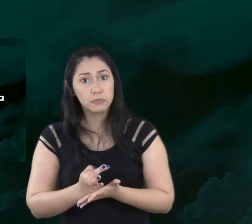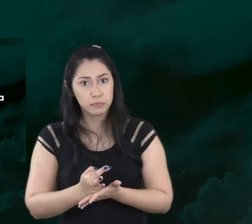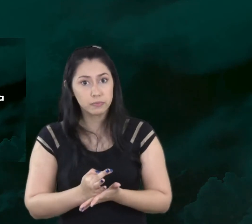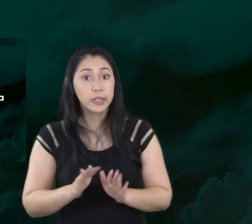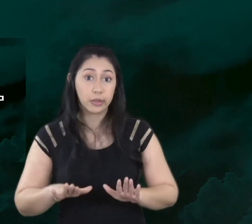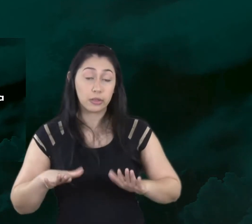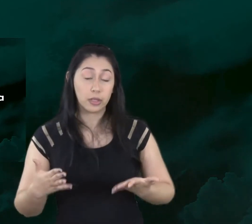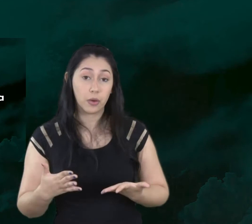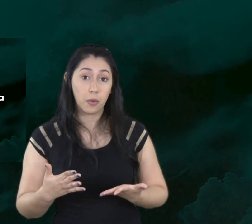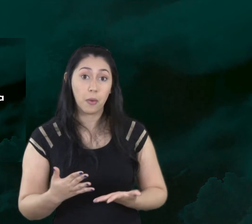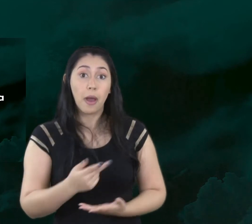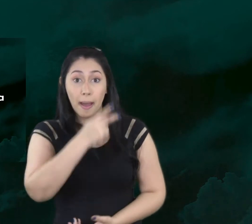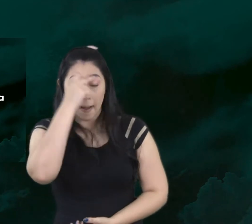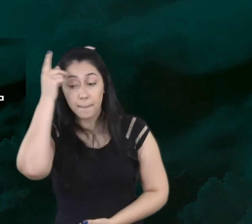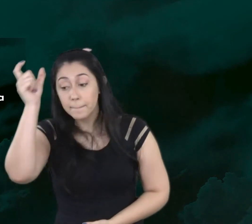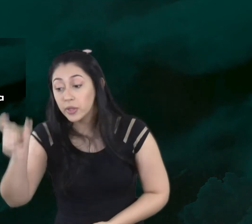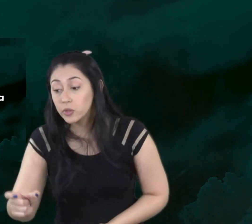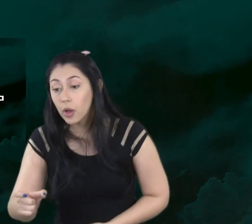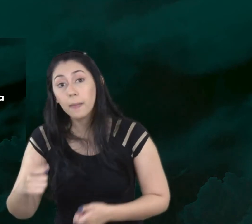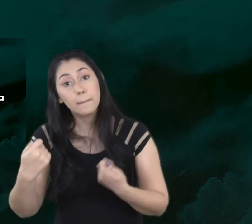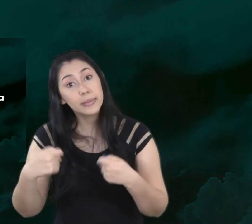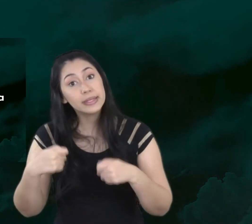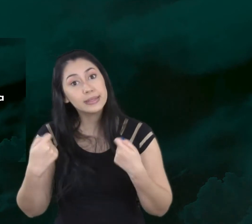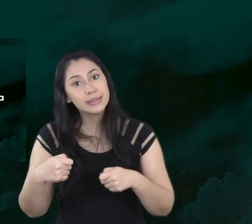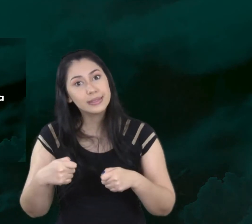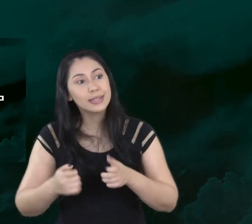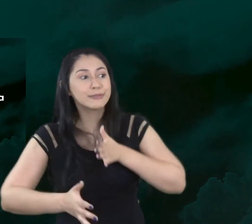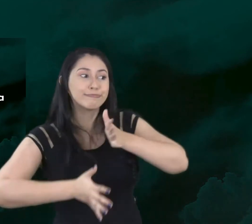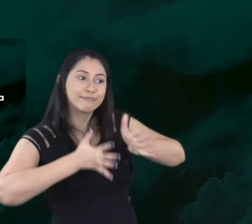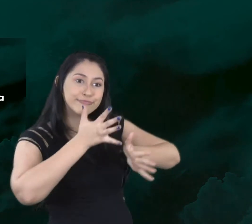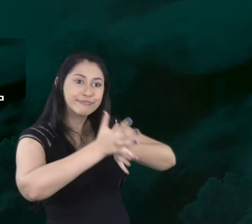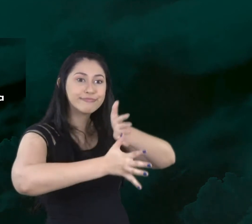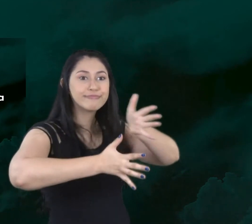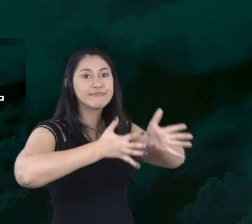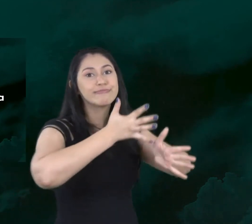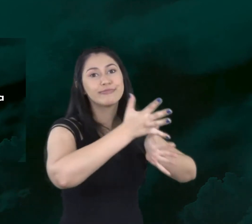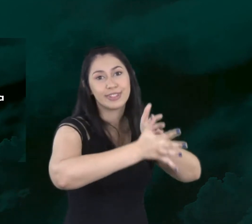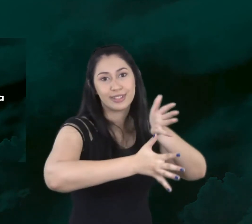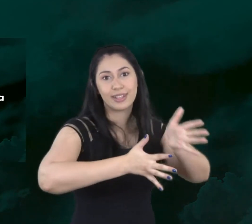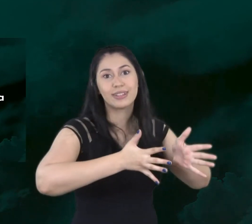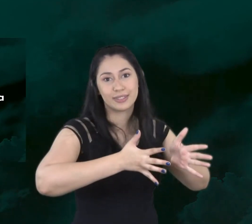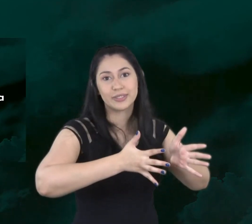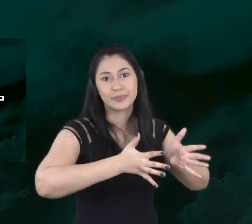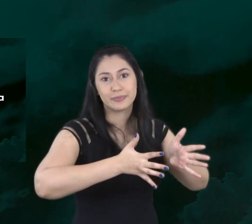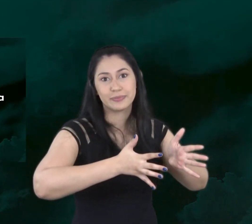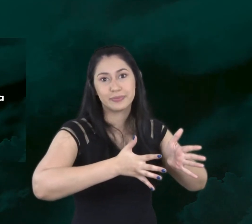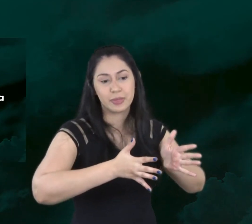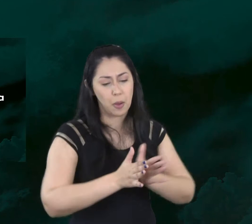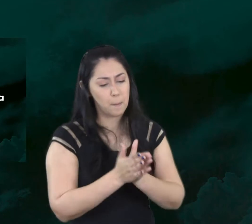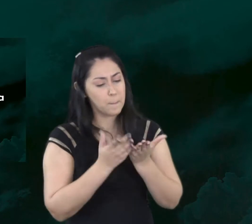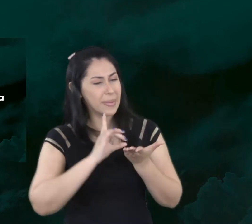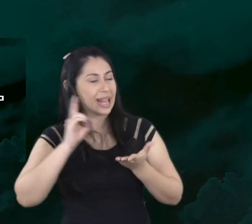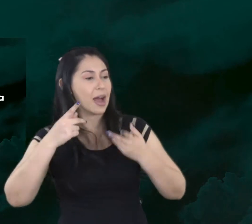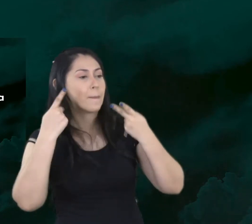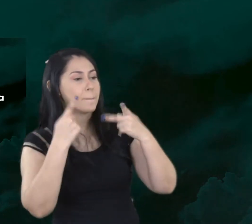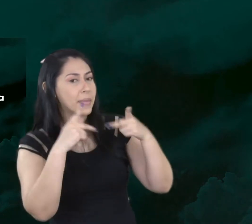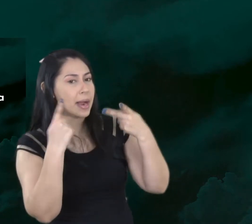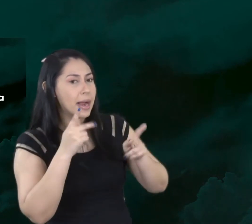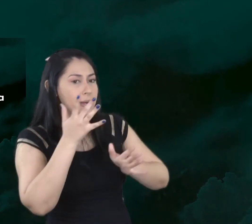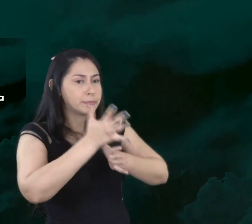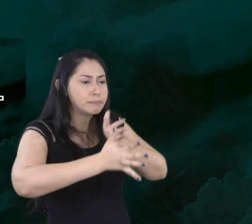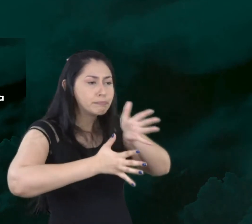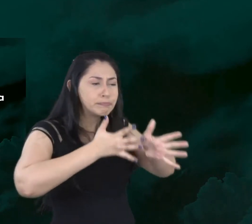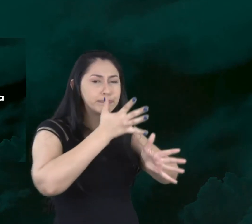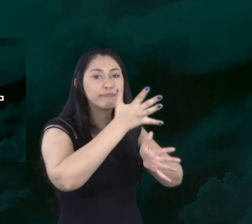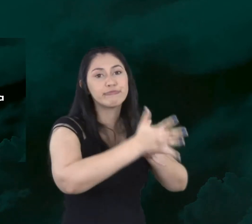alguém precisa ter falado a palavra, né, de Cristo, a palavra da fé, a